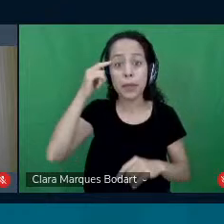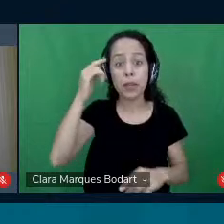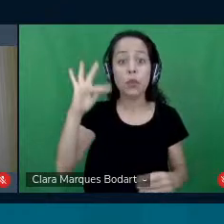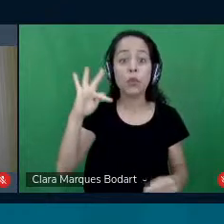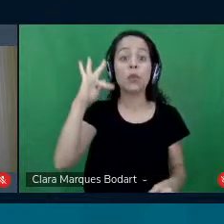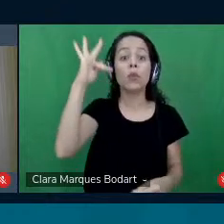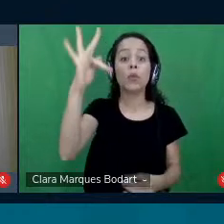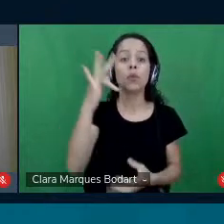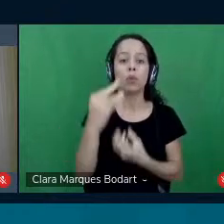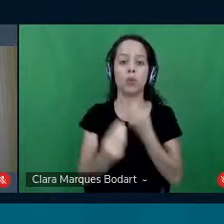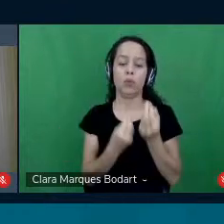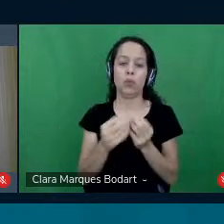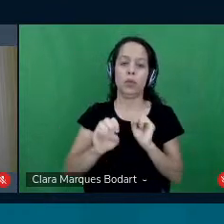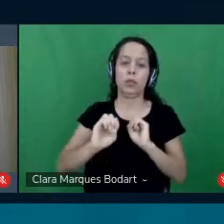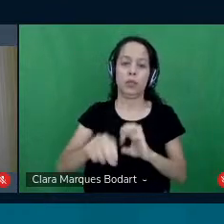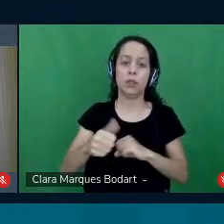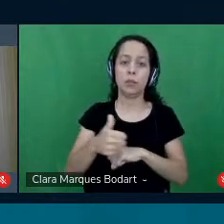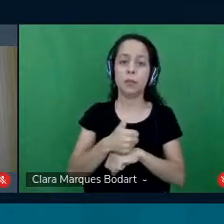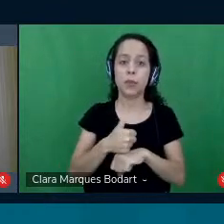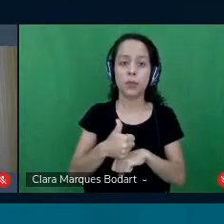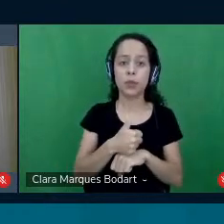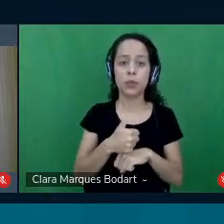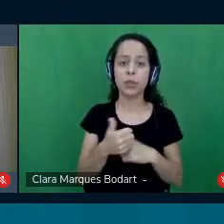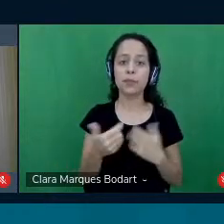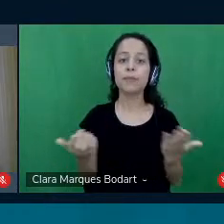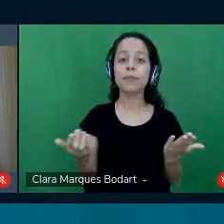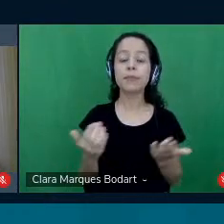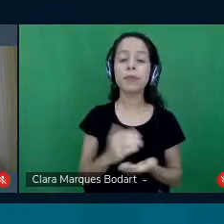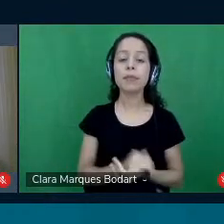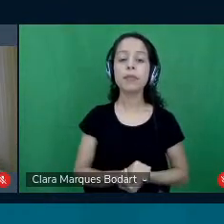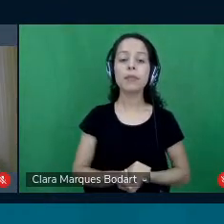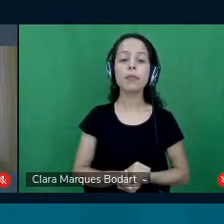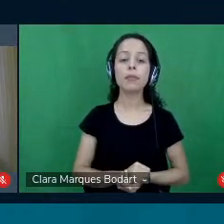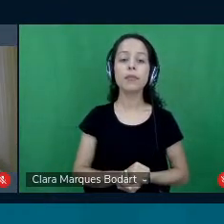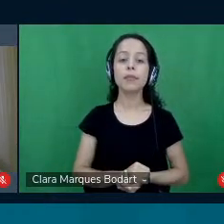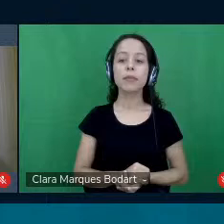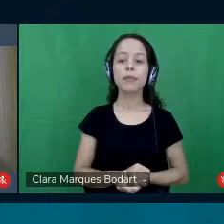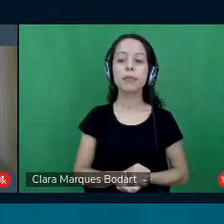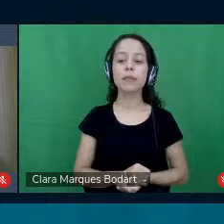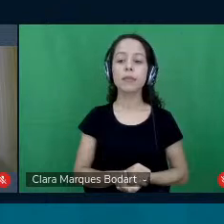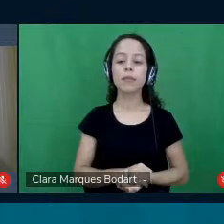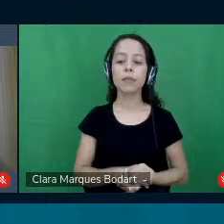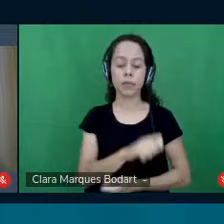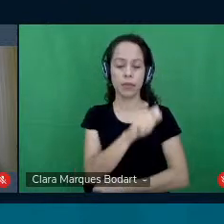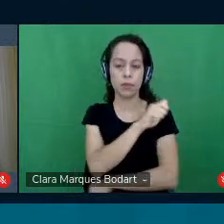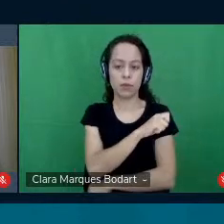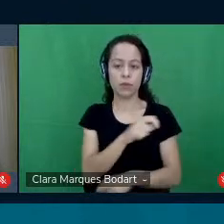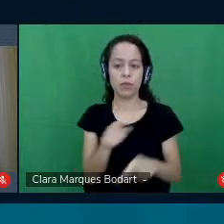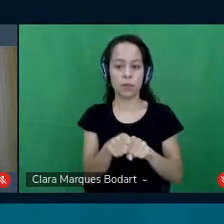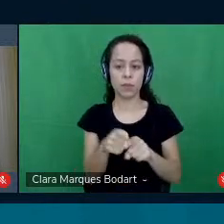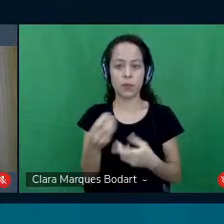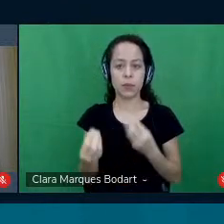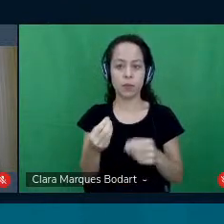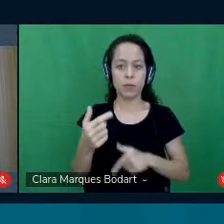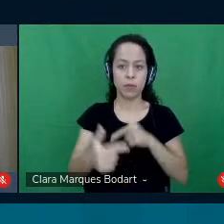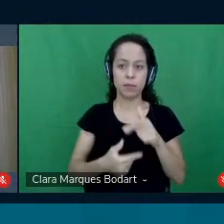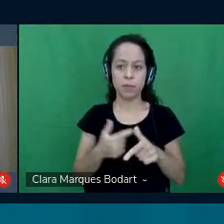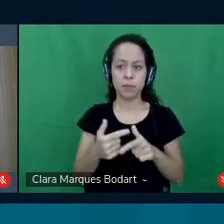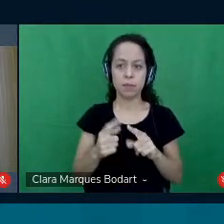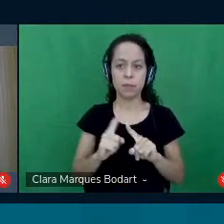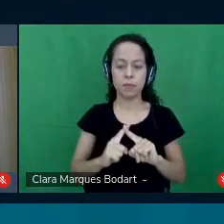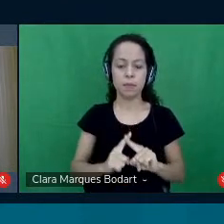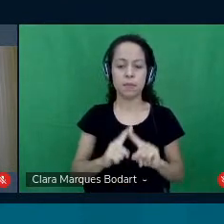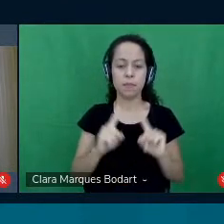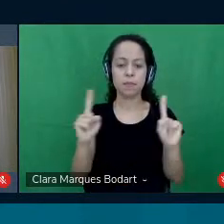educação profissional e a visão, né, dos alunos referente à educação profissional e mundo do trabalho. Mas,